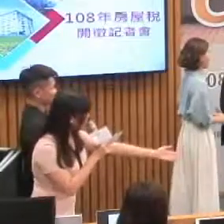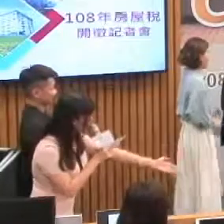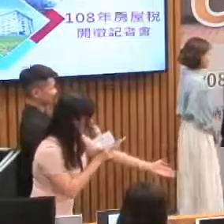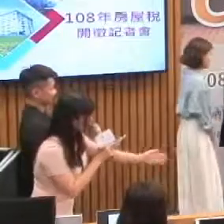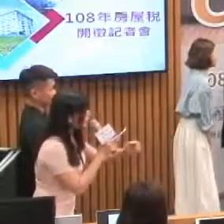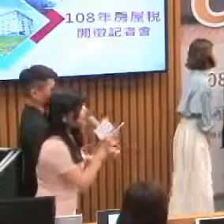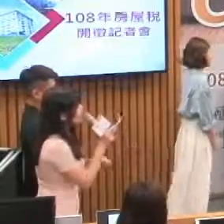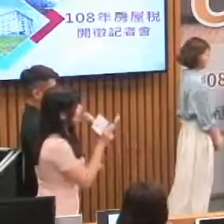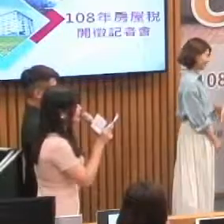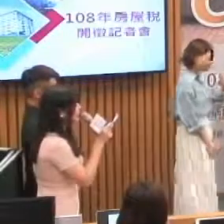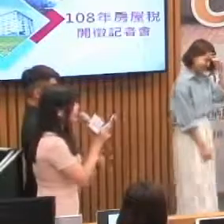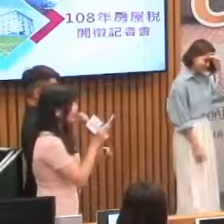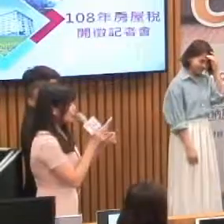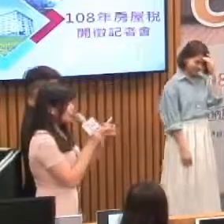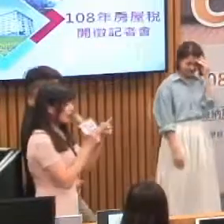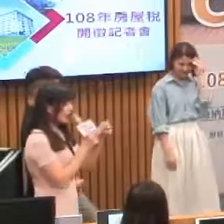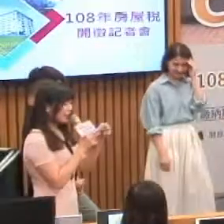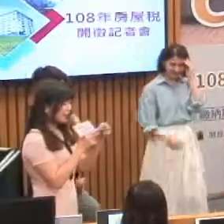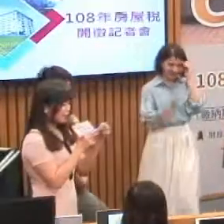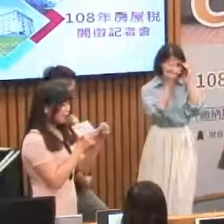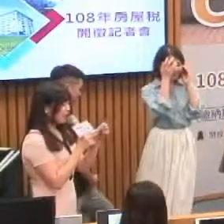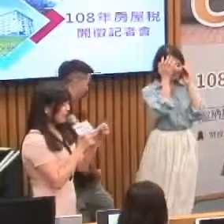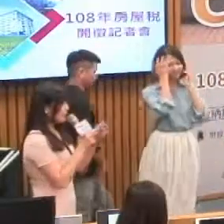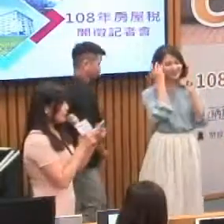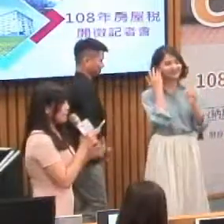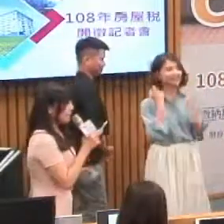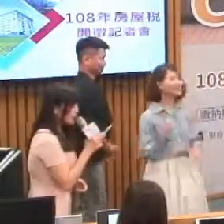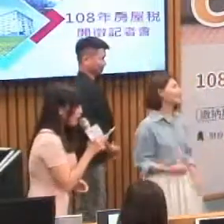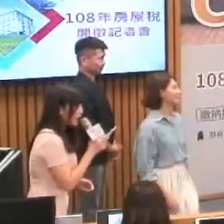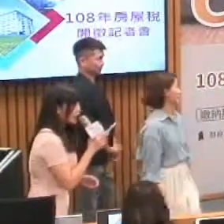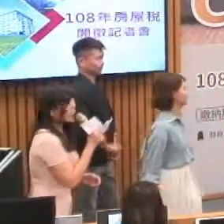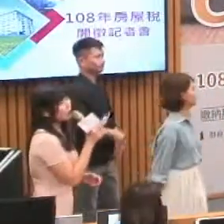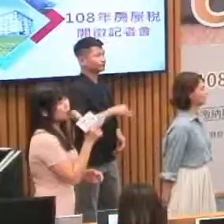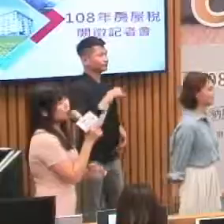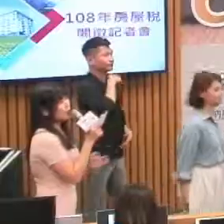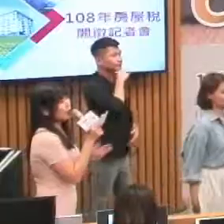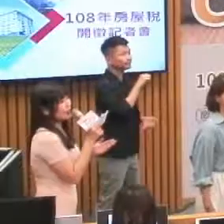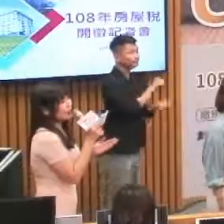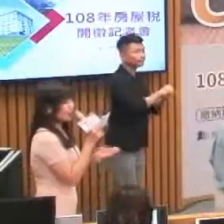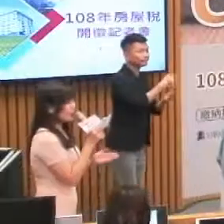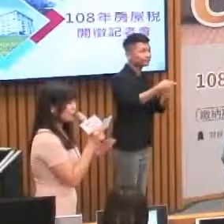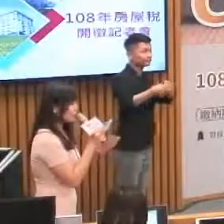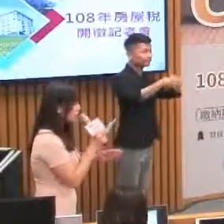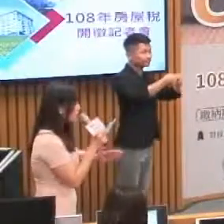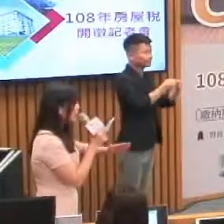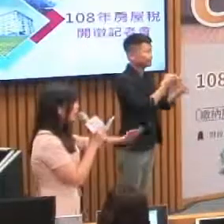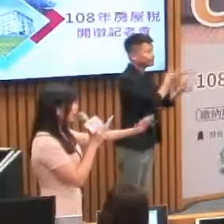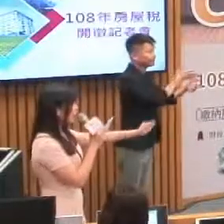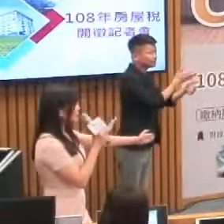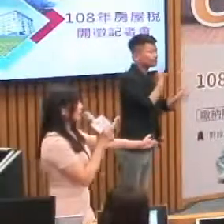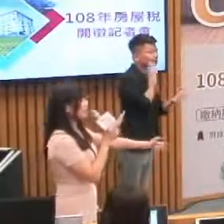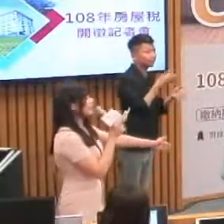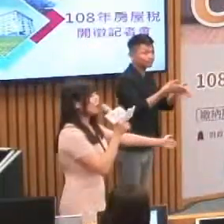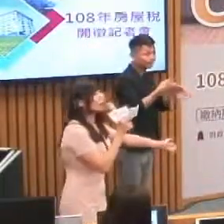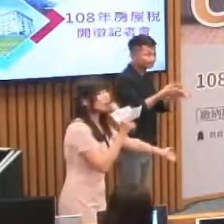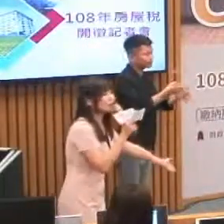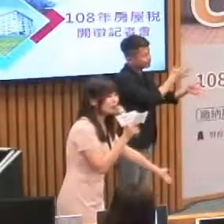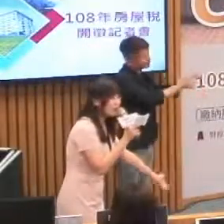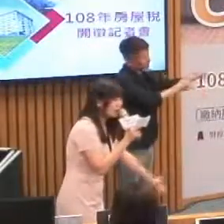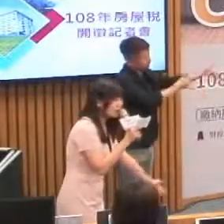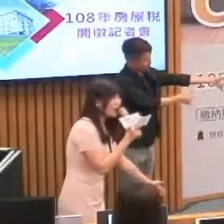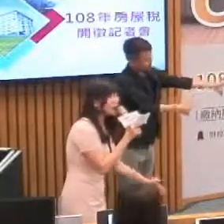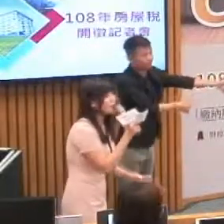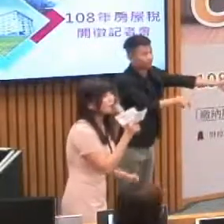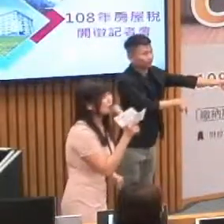官请先回座。那么接下来呢，我们待会呢也会进行媒体联访，如果有需要媒体联访的媒体朋友们，我们各位长官将会